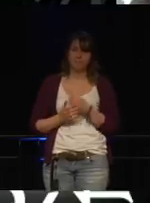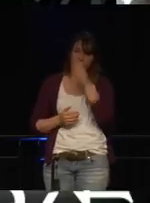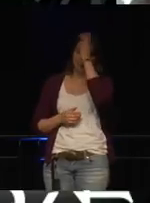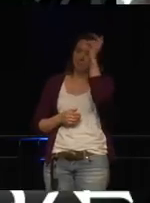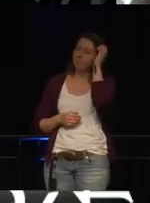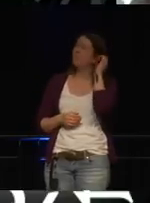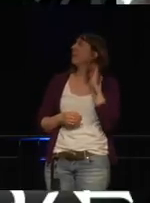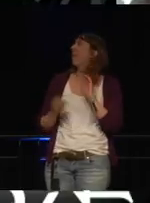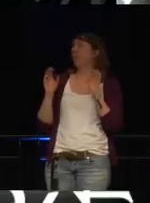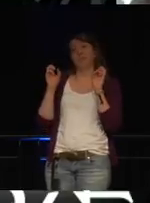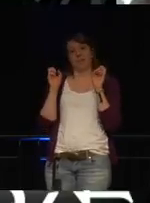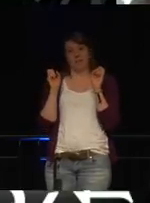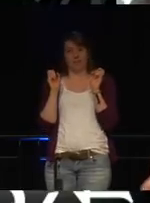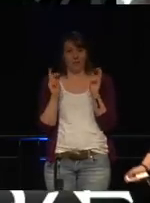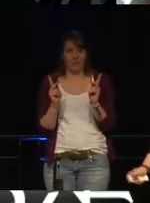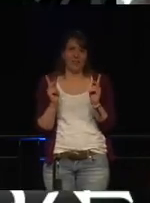Así que